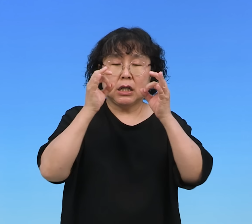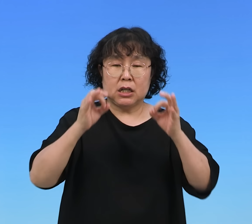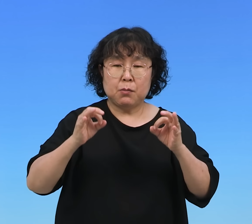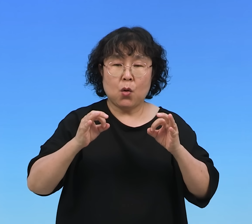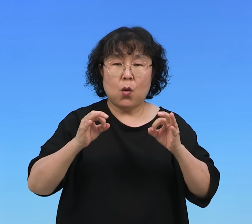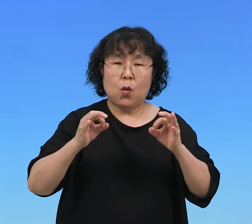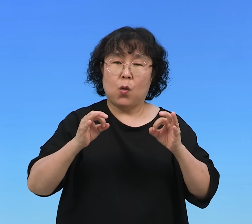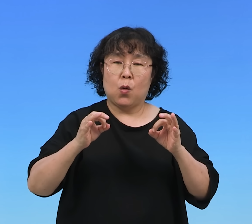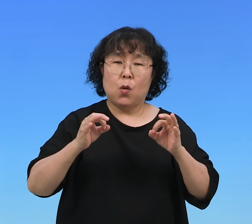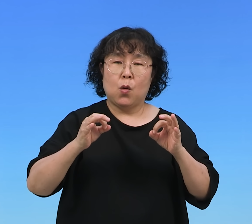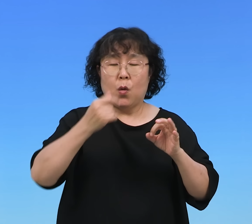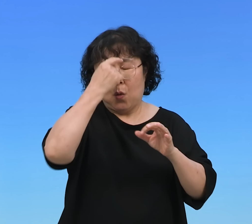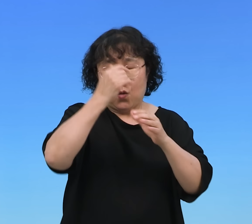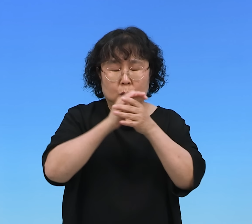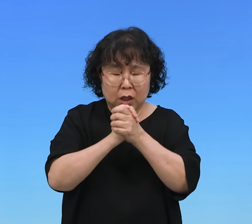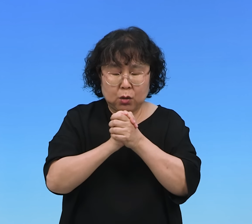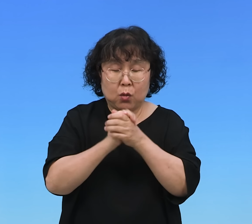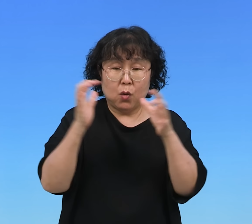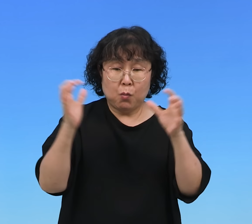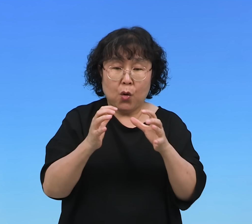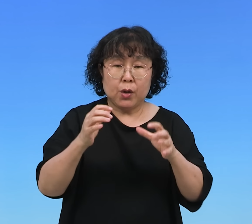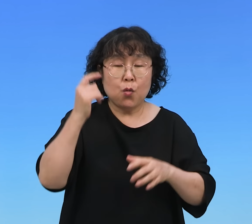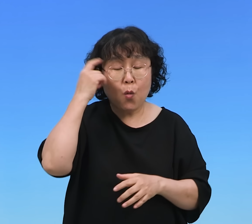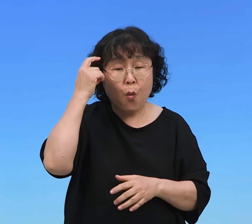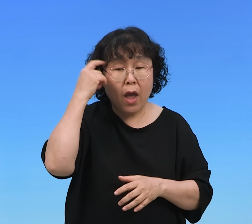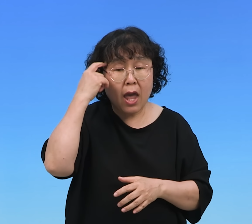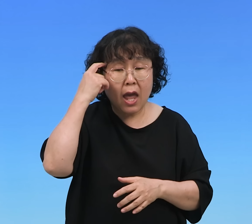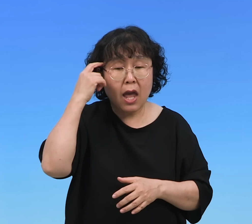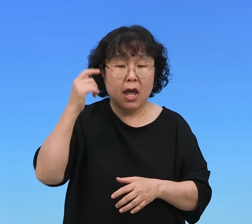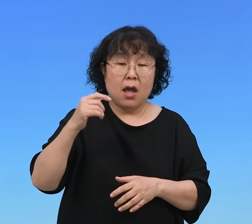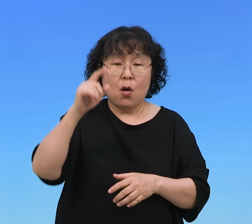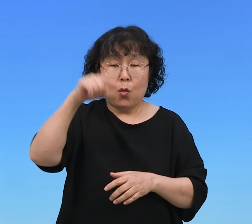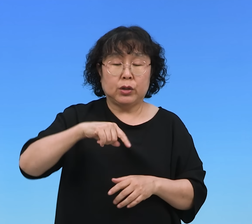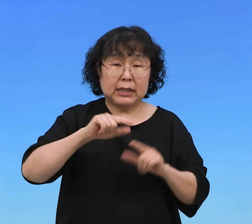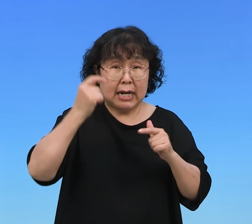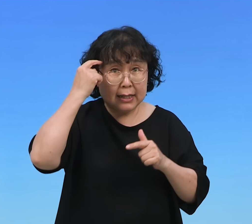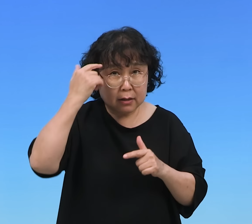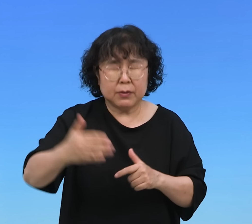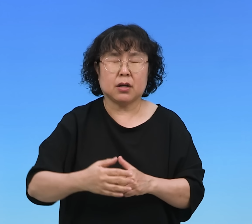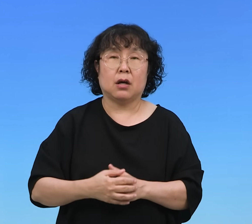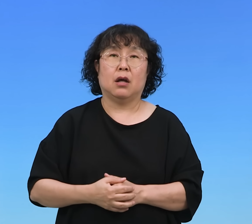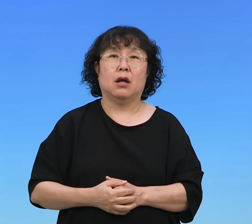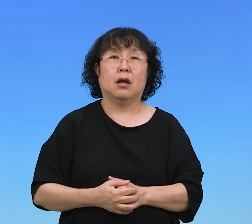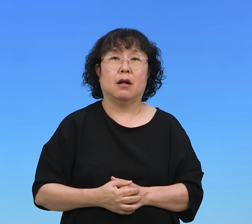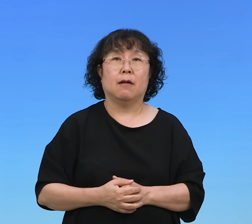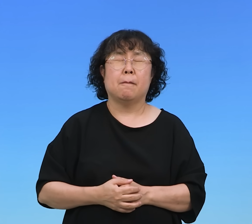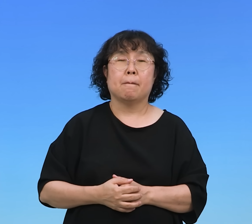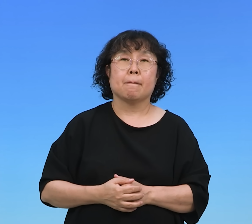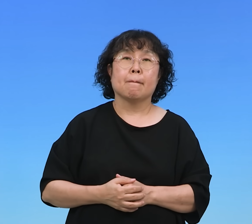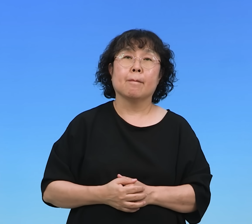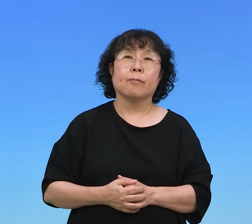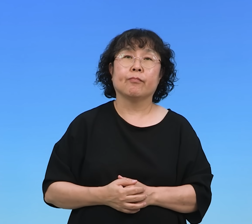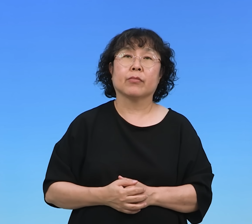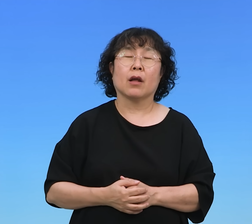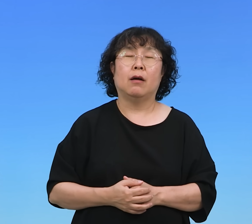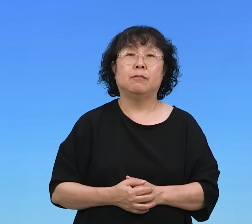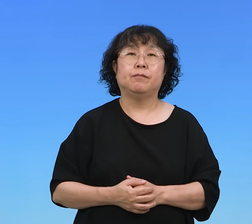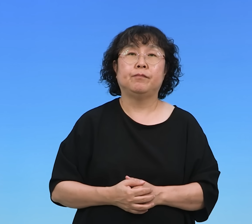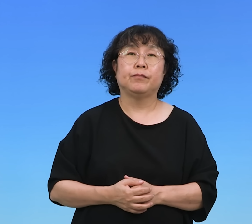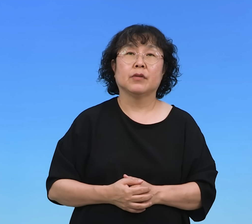이렇게 안 나오세요? 그 코로나라고 뭐 옷만 대는 다 가시면서 왜 기도회는 왜 회복이 안